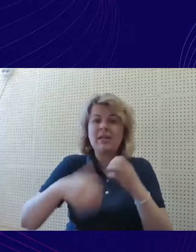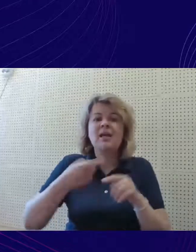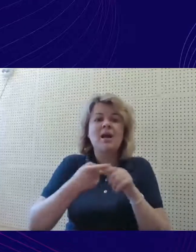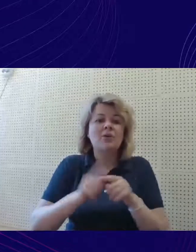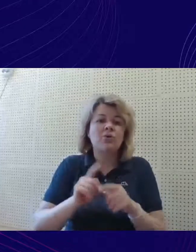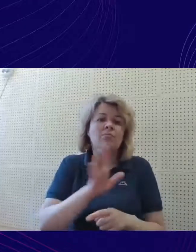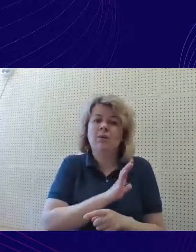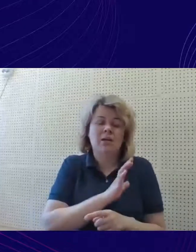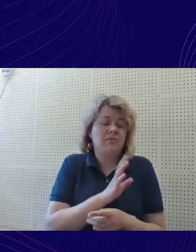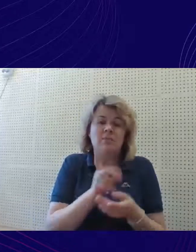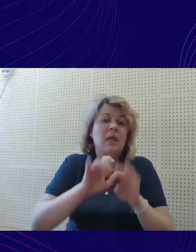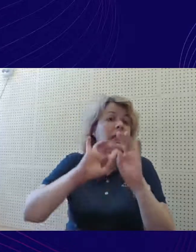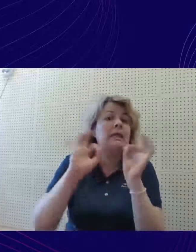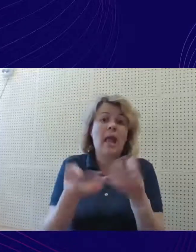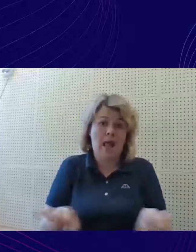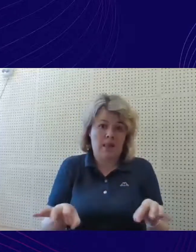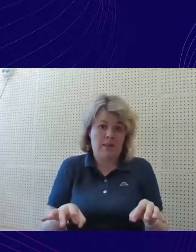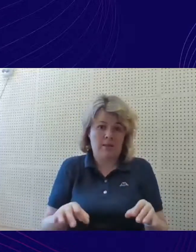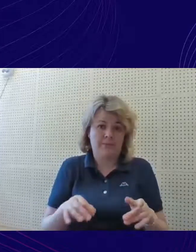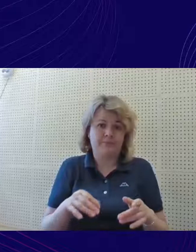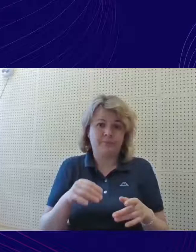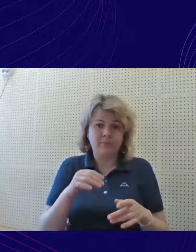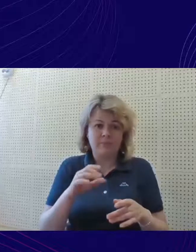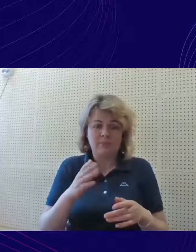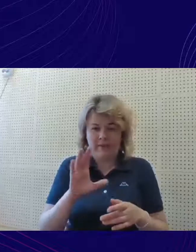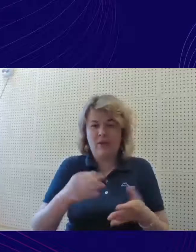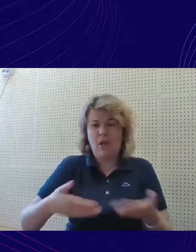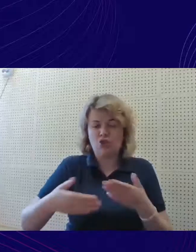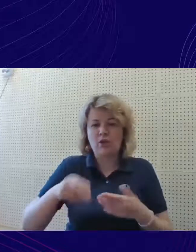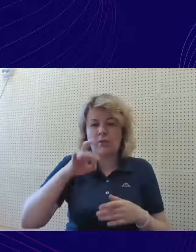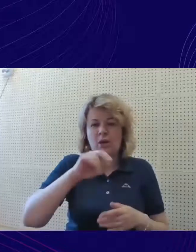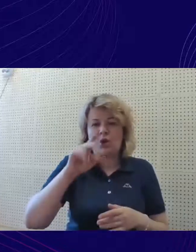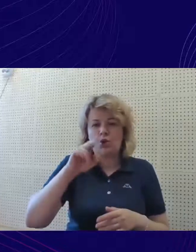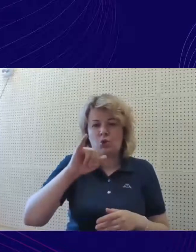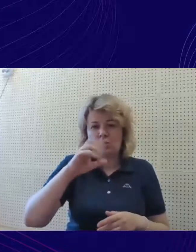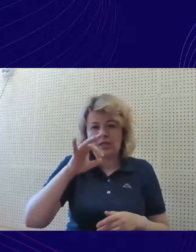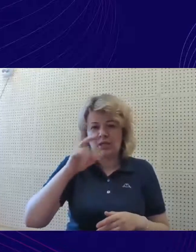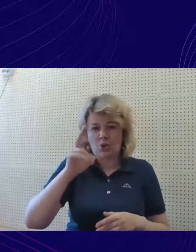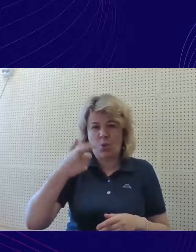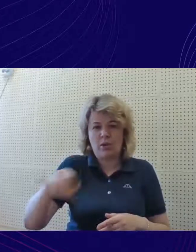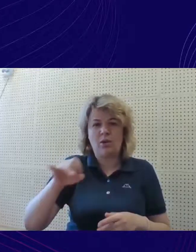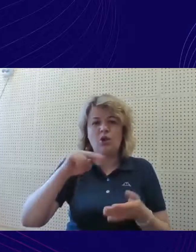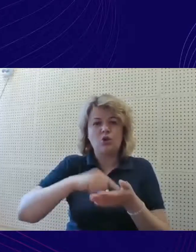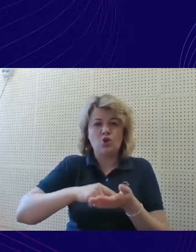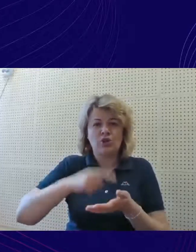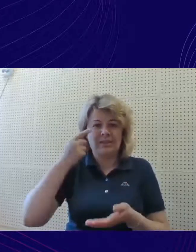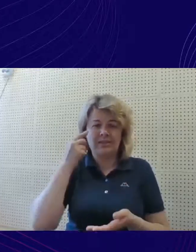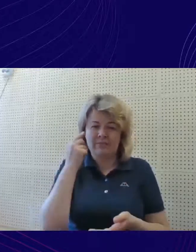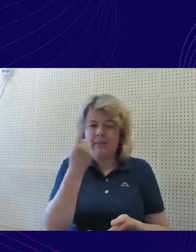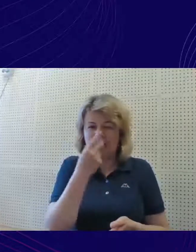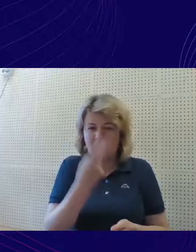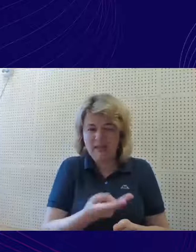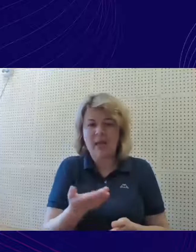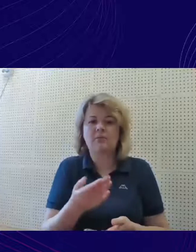с продюсерской точки зрения, которые вовремя начинались, вовремя заканчивались, у